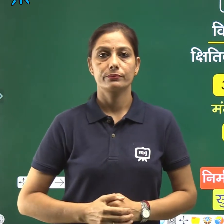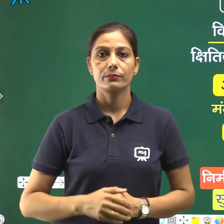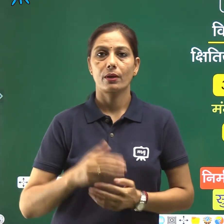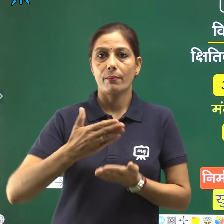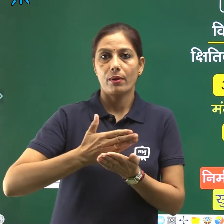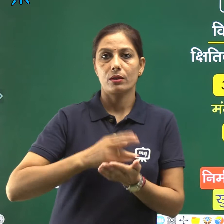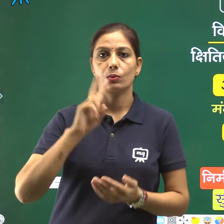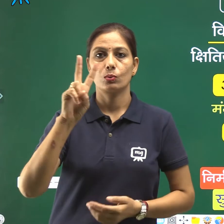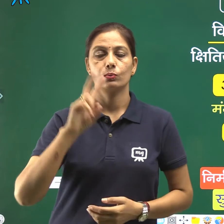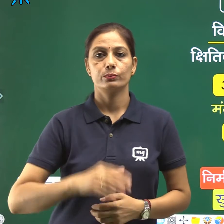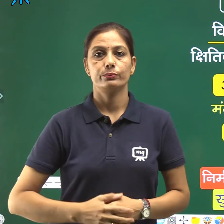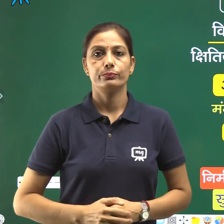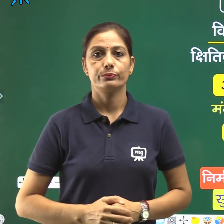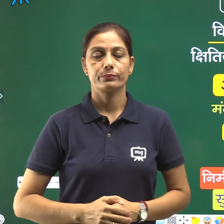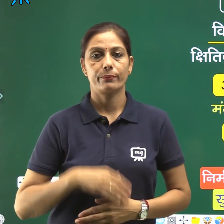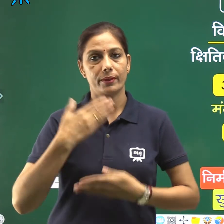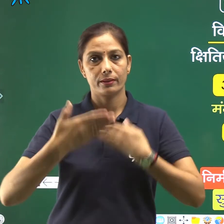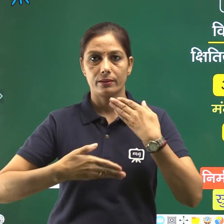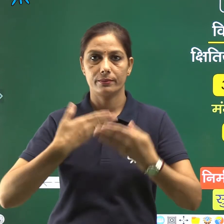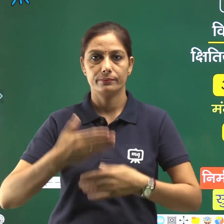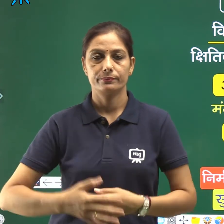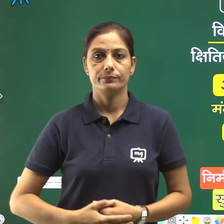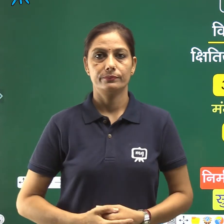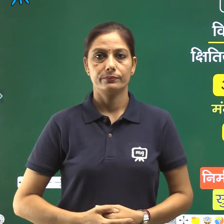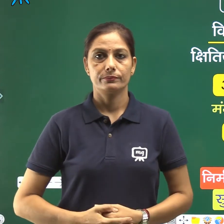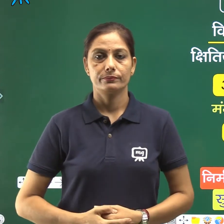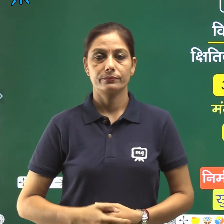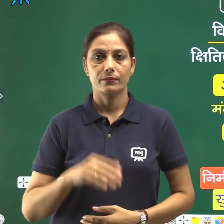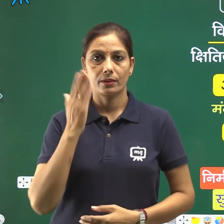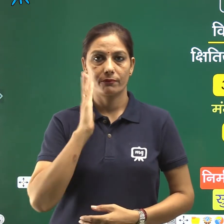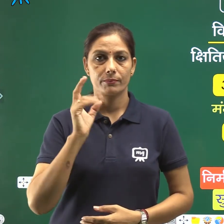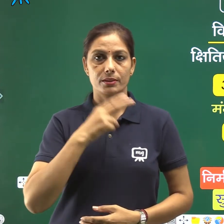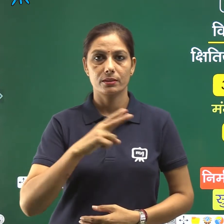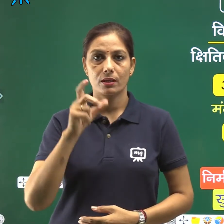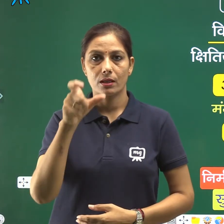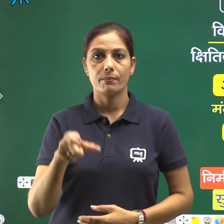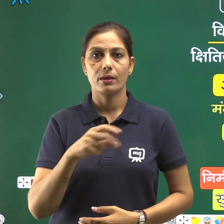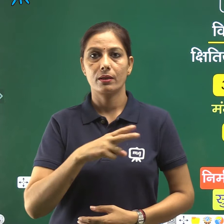भाग 2 पढ़ेंगे। कवि का नाम है